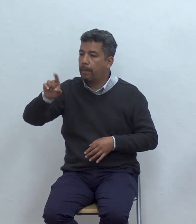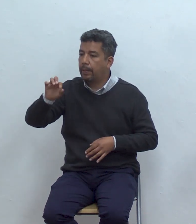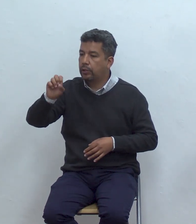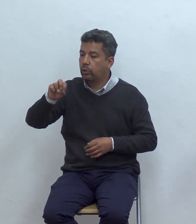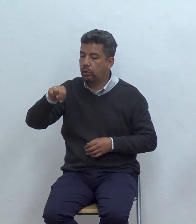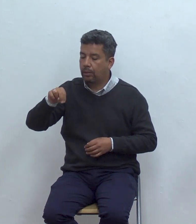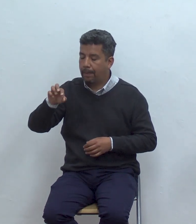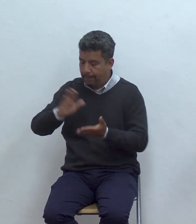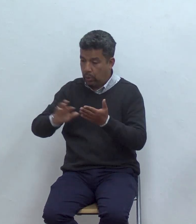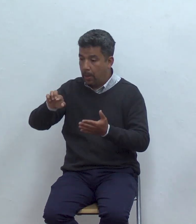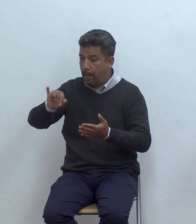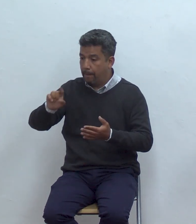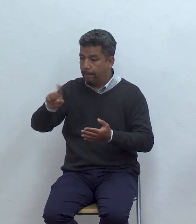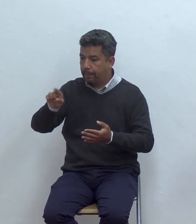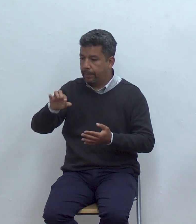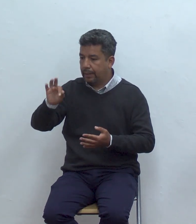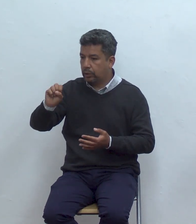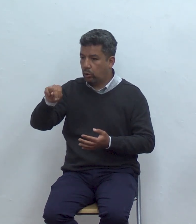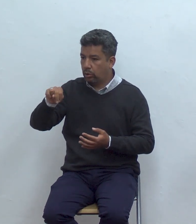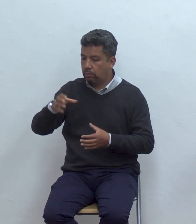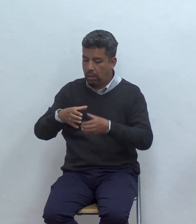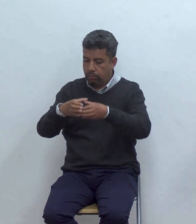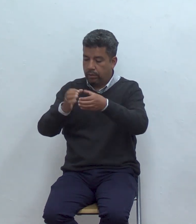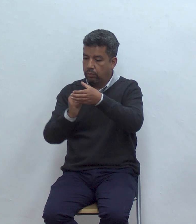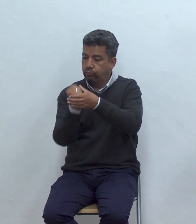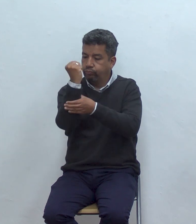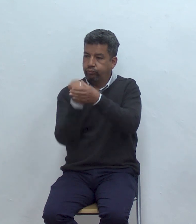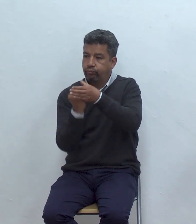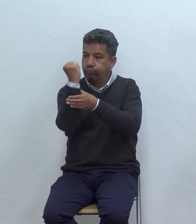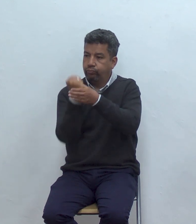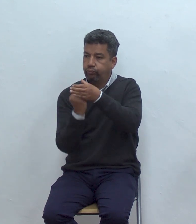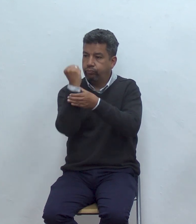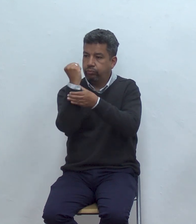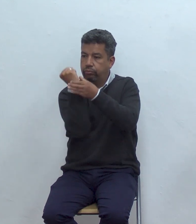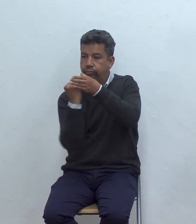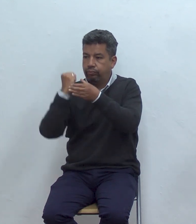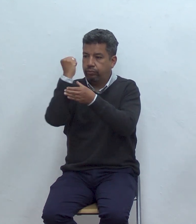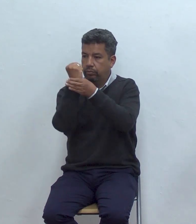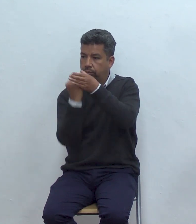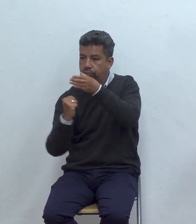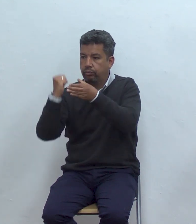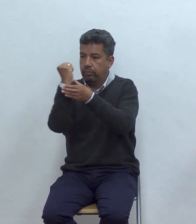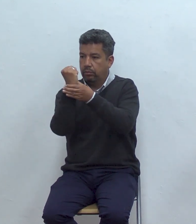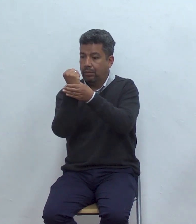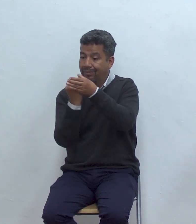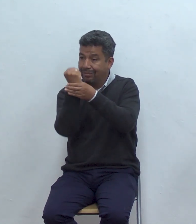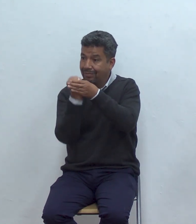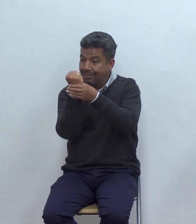el automovilismo, pues es una camisa, una carcasa de acero en donde se mueve un émbolo. Si el